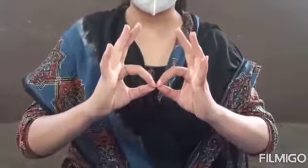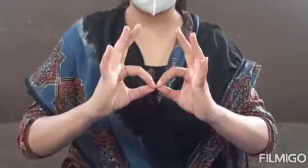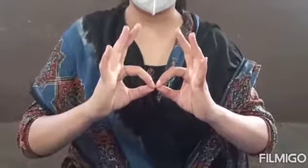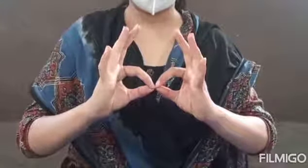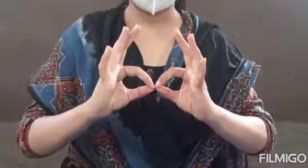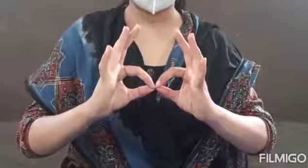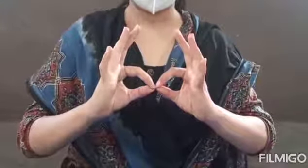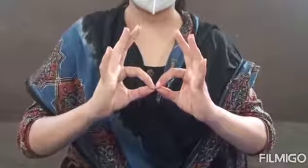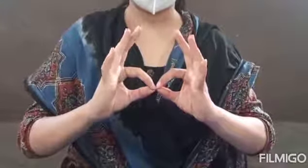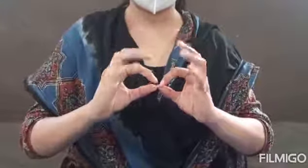બી